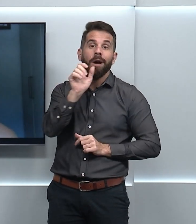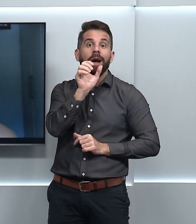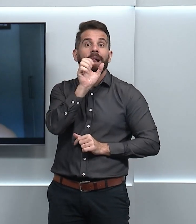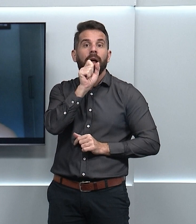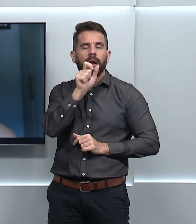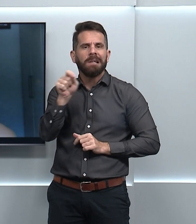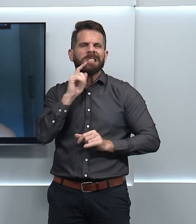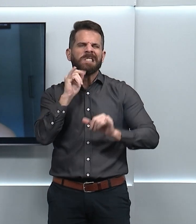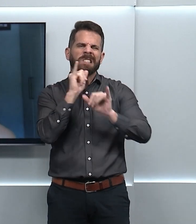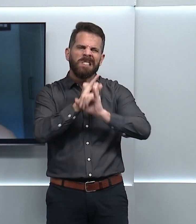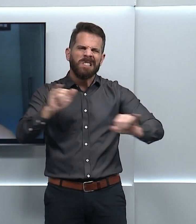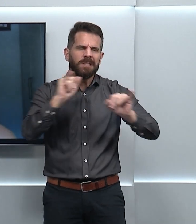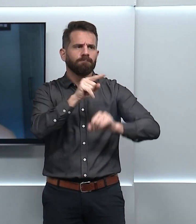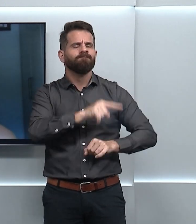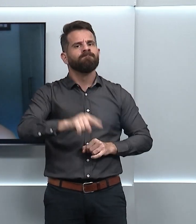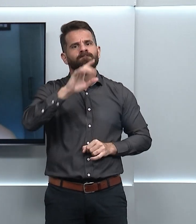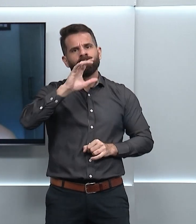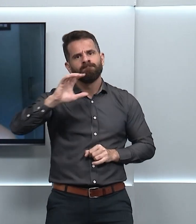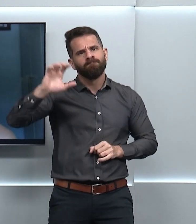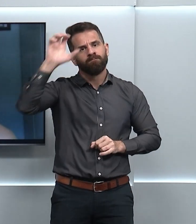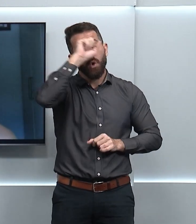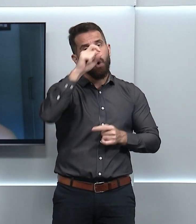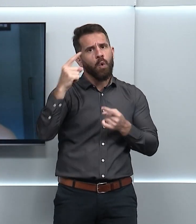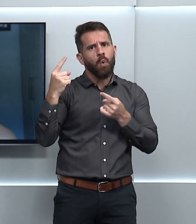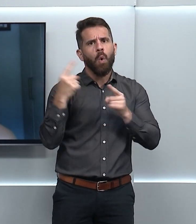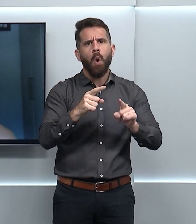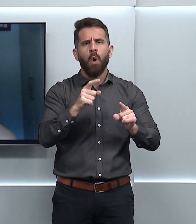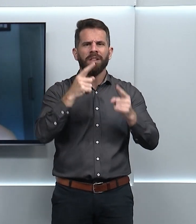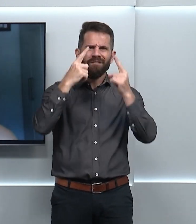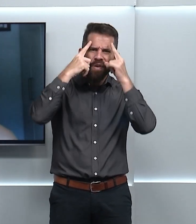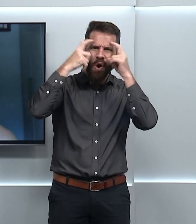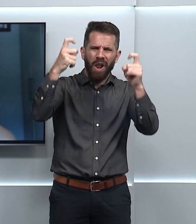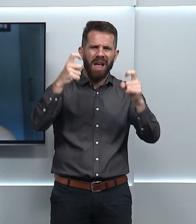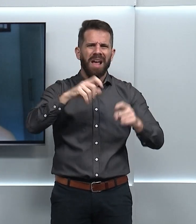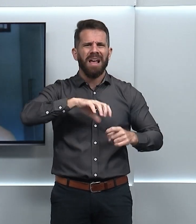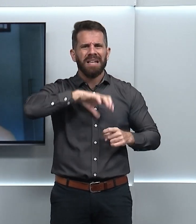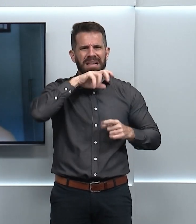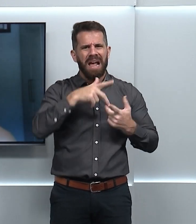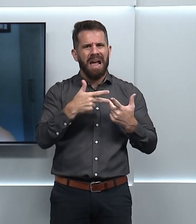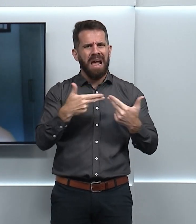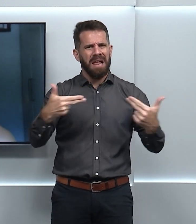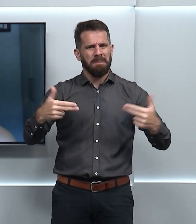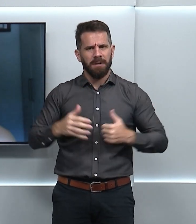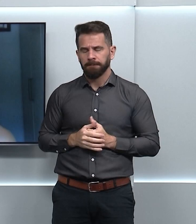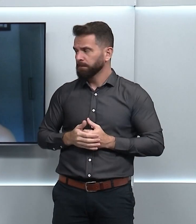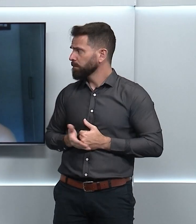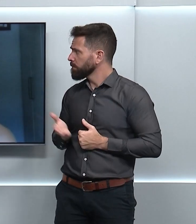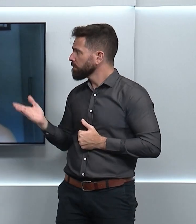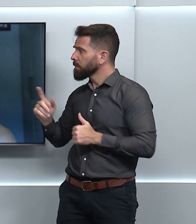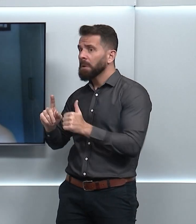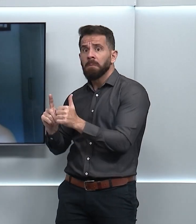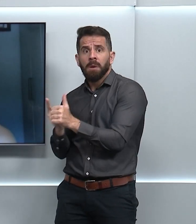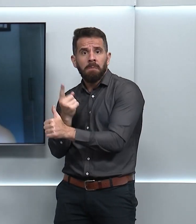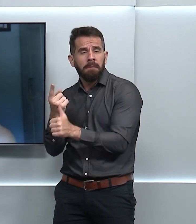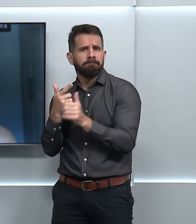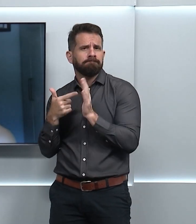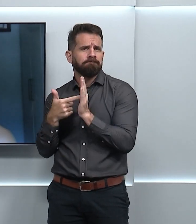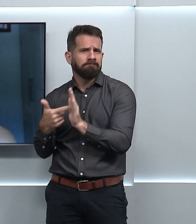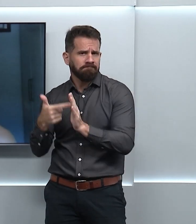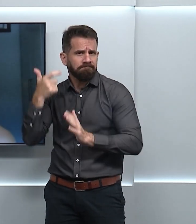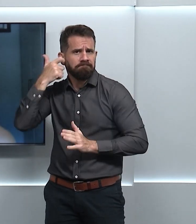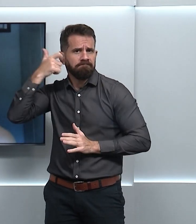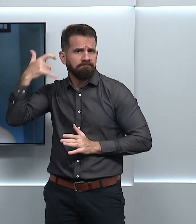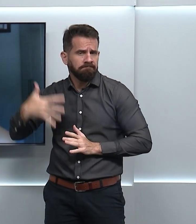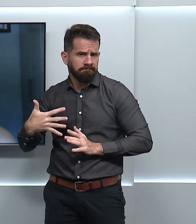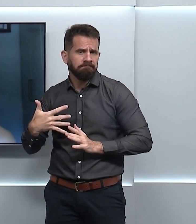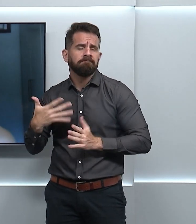combate e conscientização contra a crueldade aos animais. Bom, Pauliane, para a gente começar, só se apresenta, com seus traços físicos para o nosso público